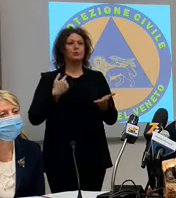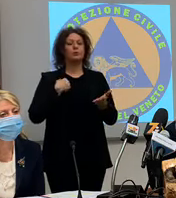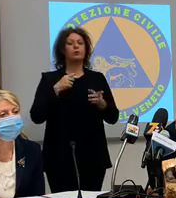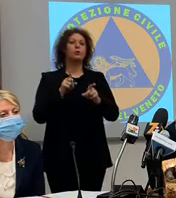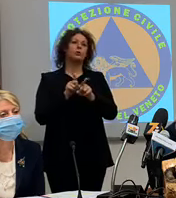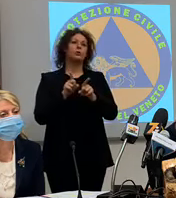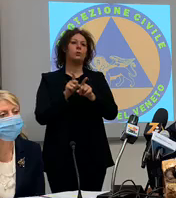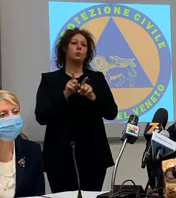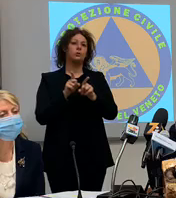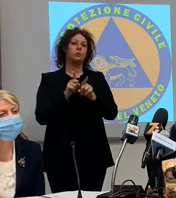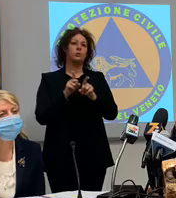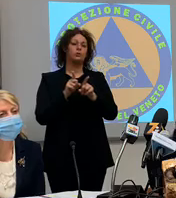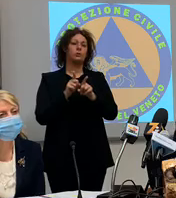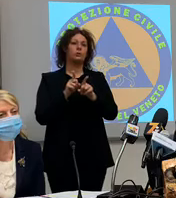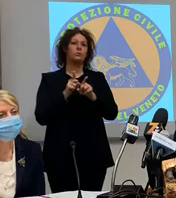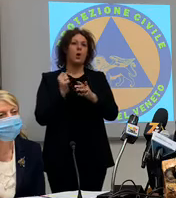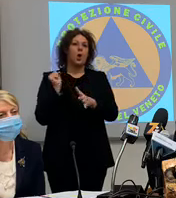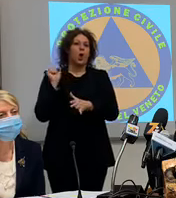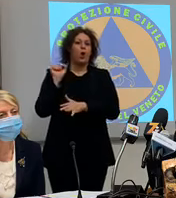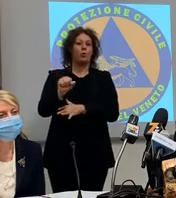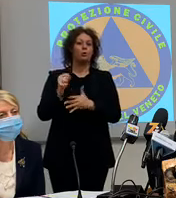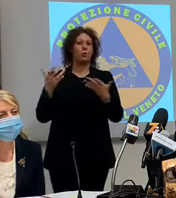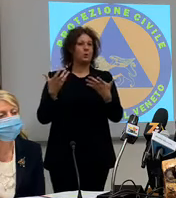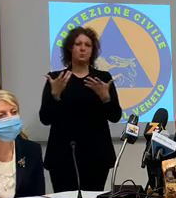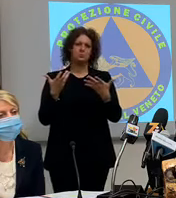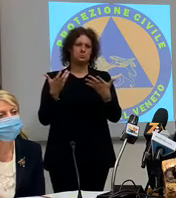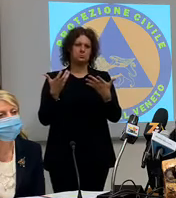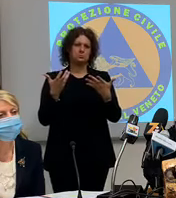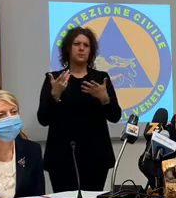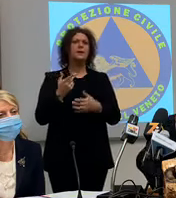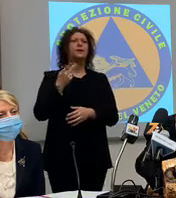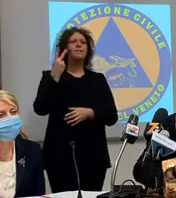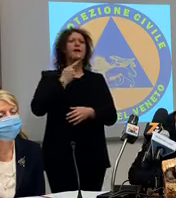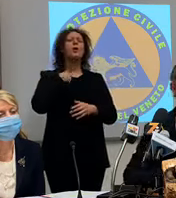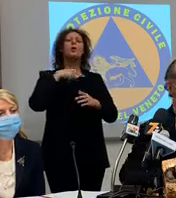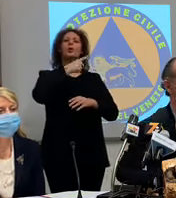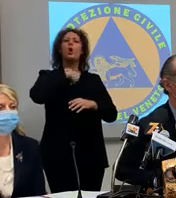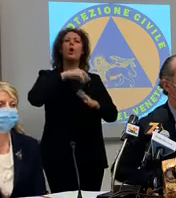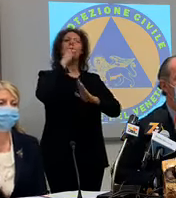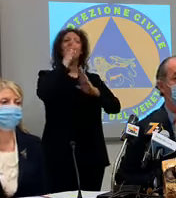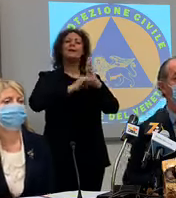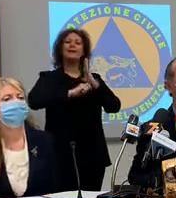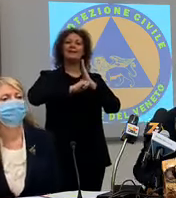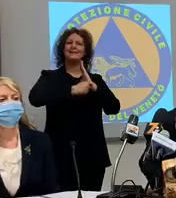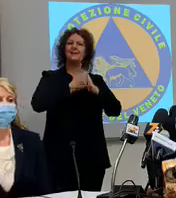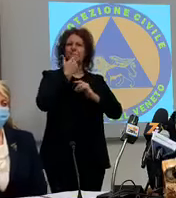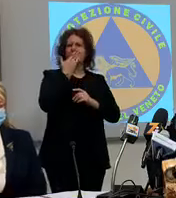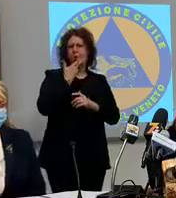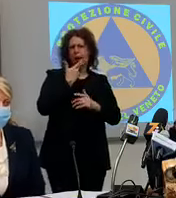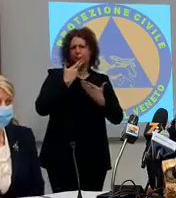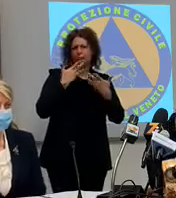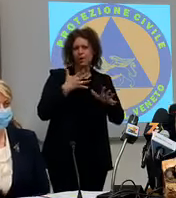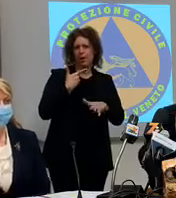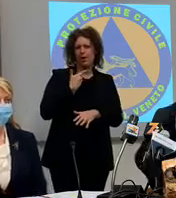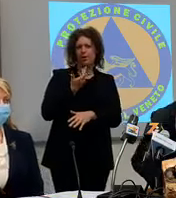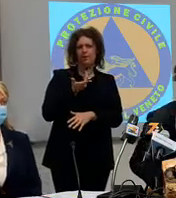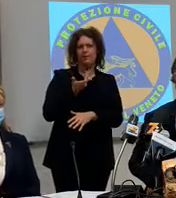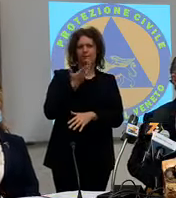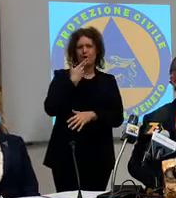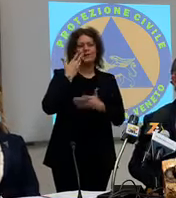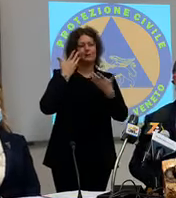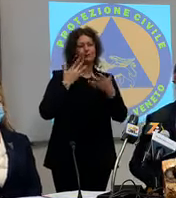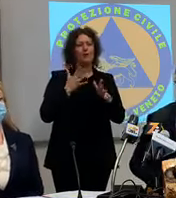considerato che comunque quelle restrizioni le vorremmo già assumere anche noi e se non siè fatto